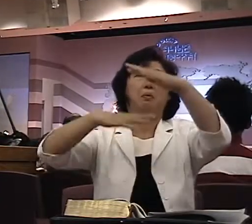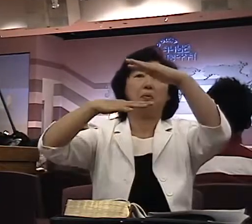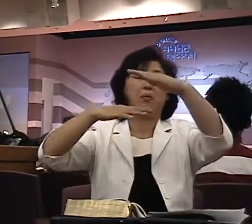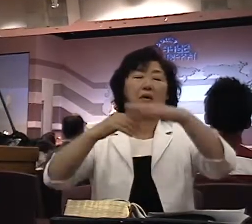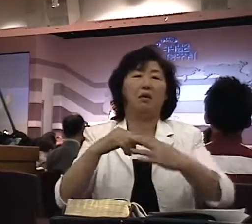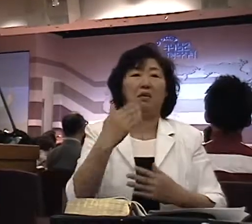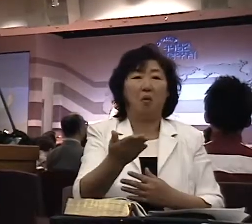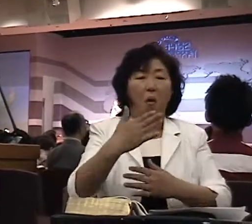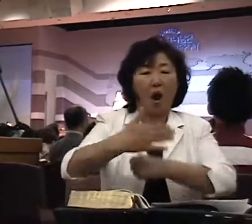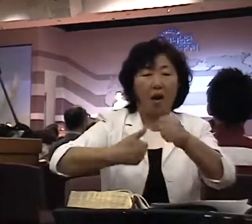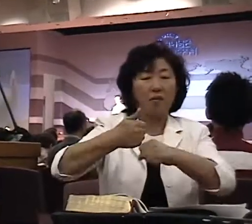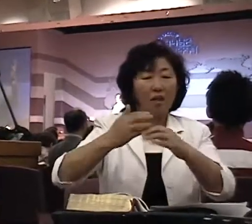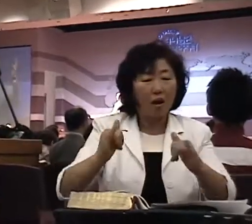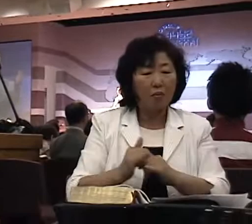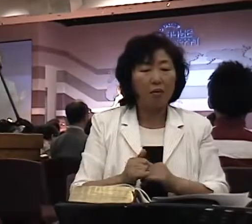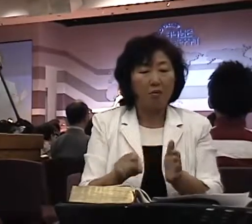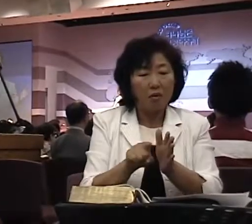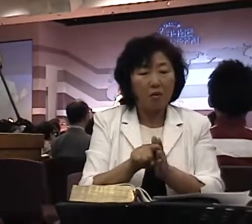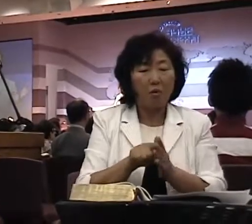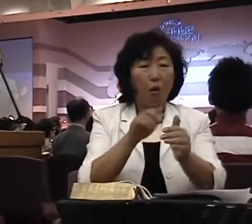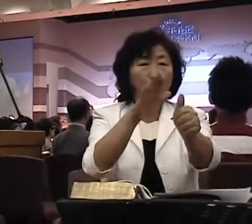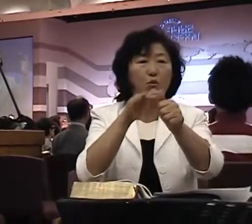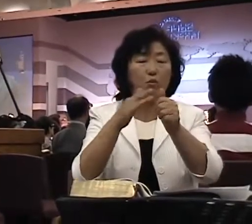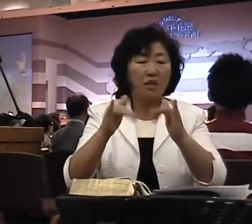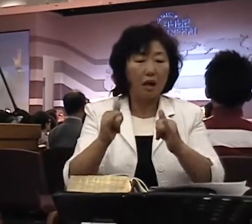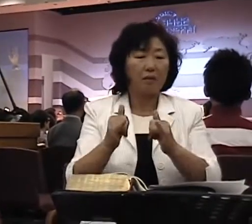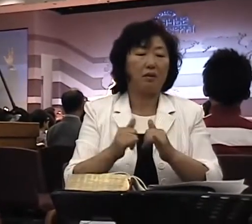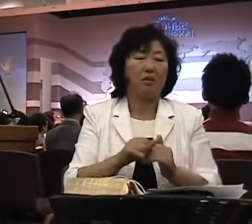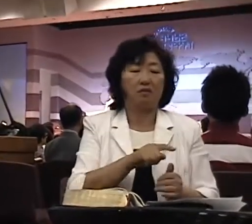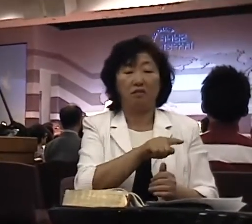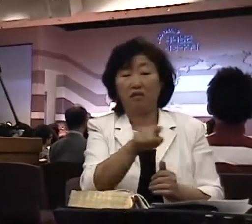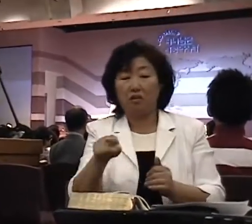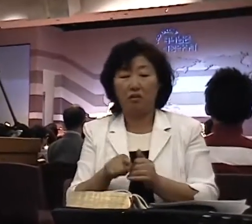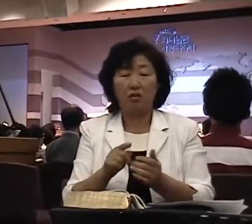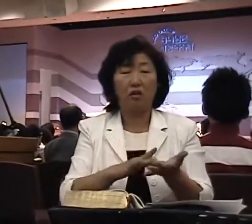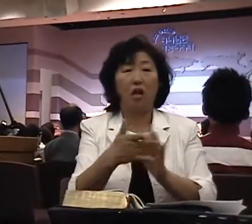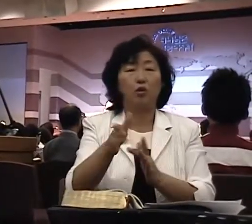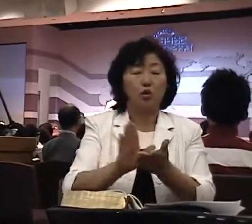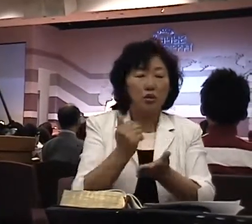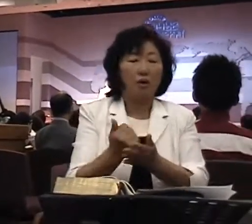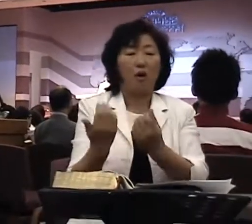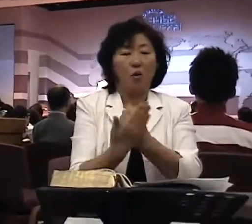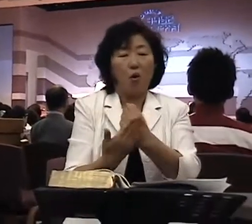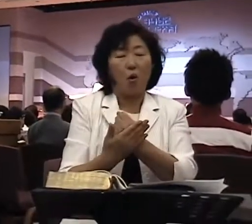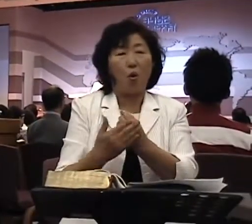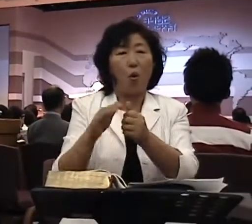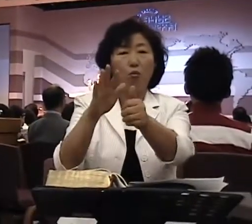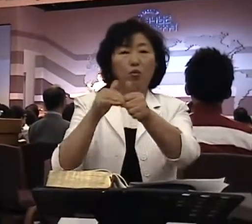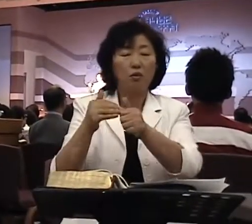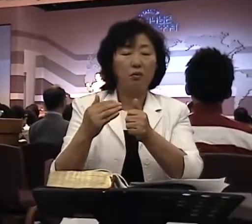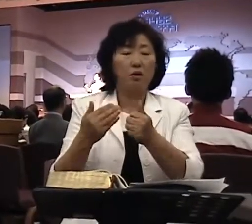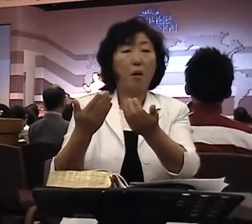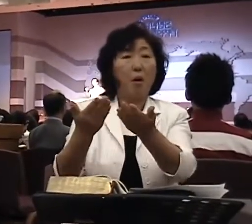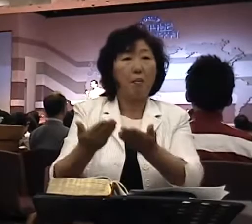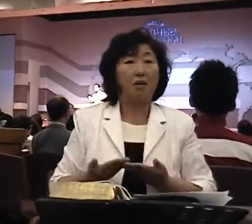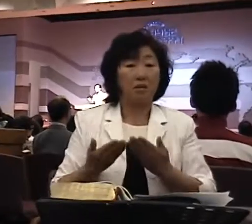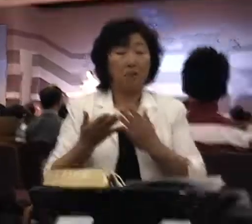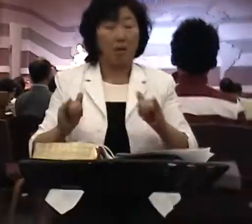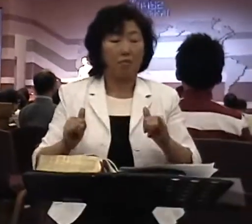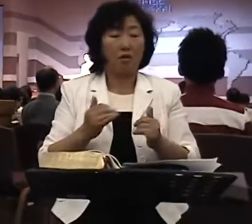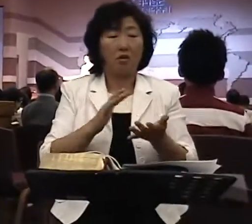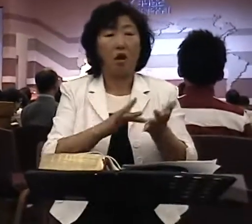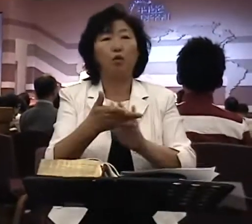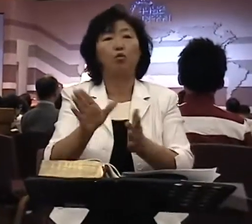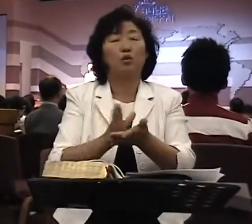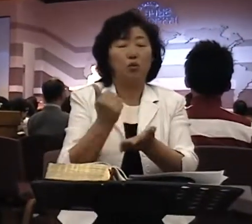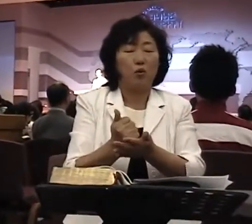사람아, 믿음으로 부름을 받은 사람들, 예수 그리스도의 은혜로 부르심을 받은 사람들, 예수 그리스도의 보혈로 씻음